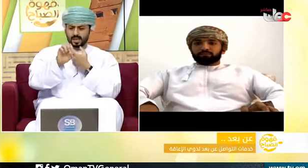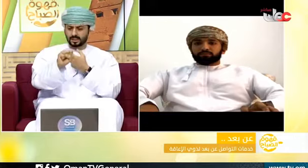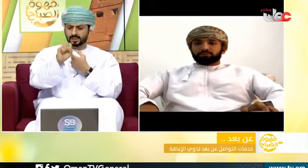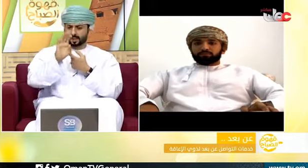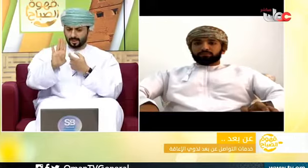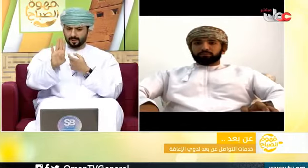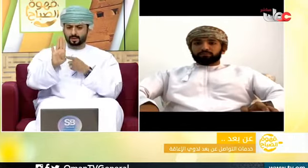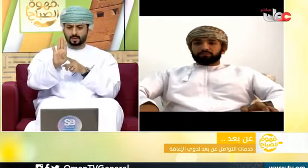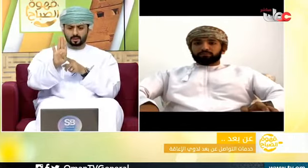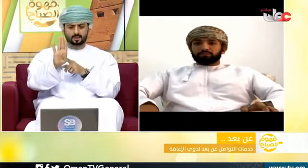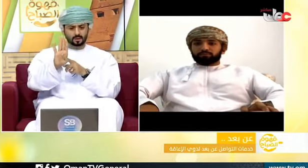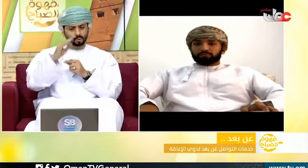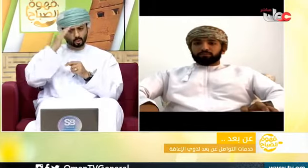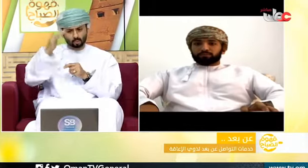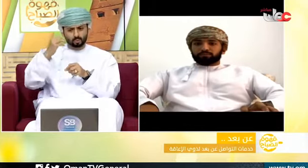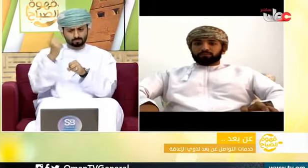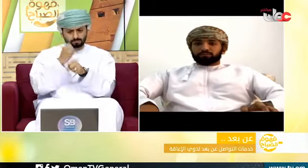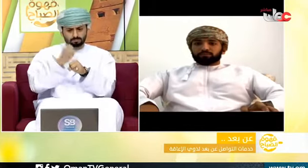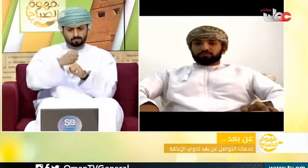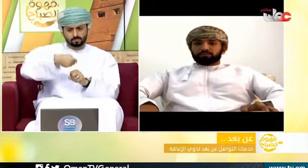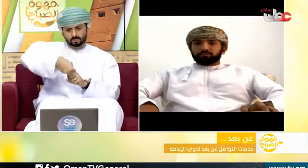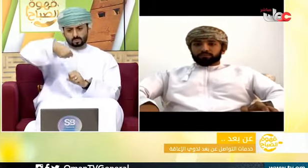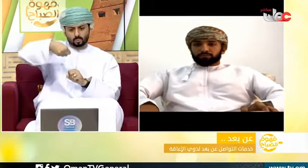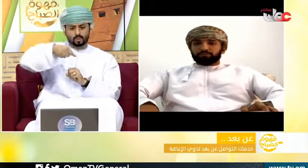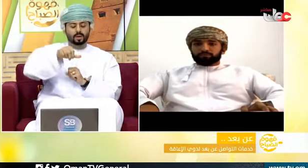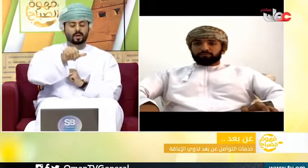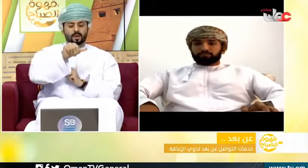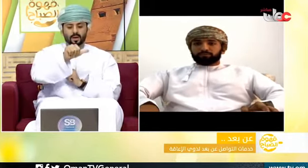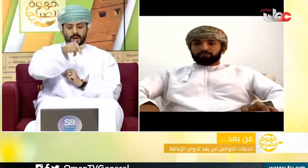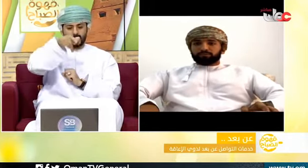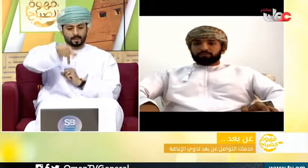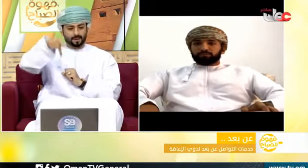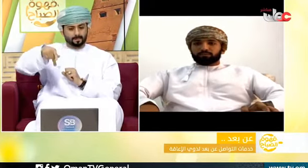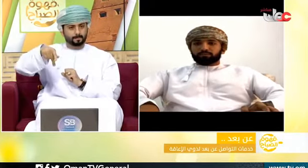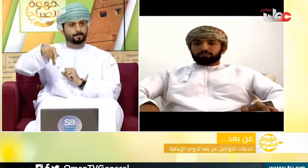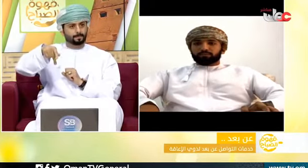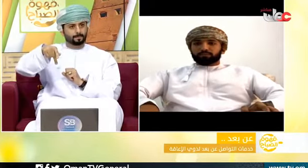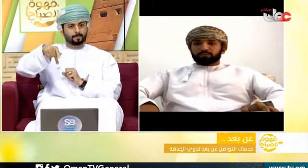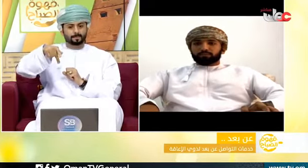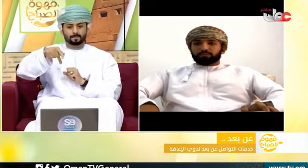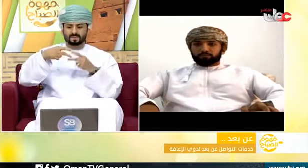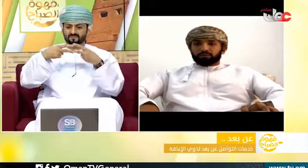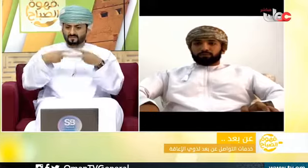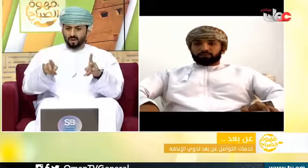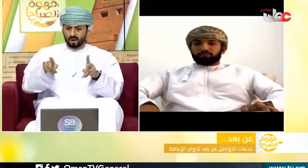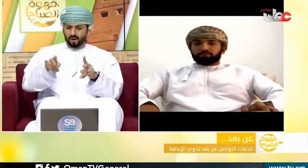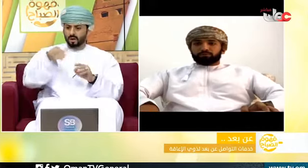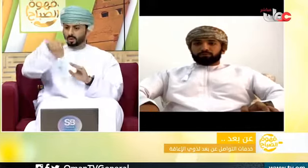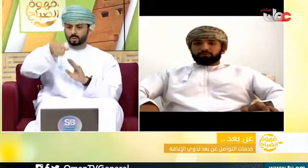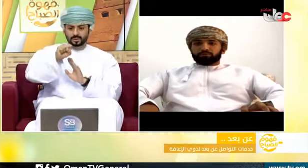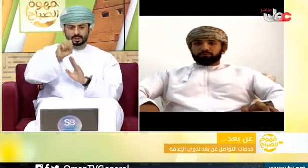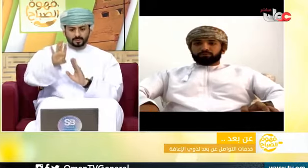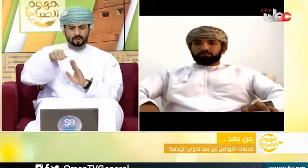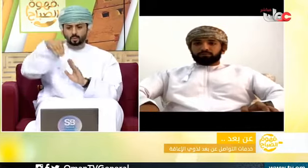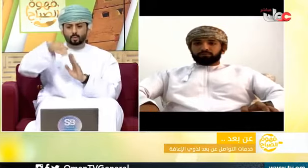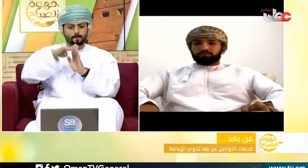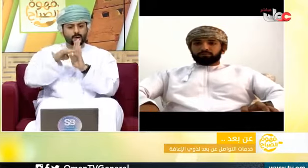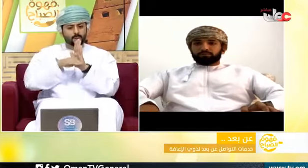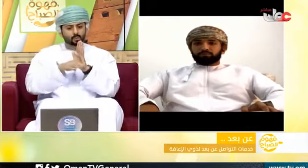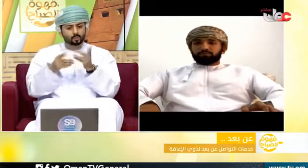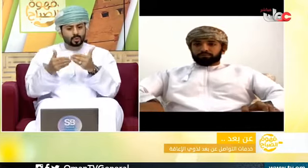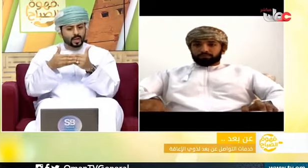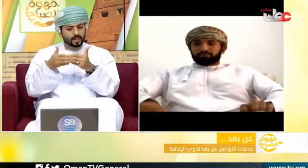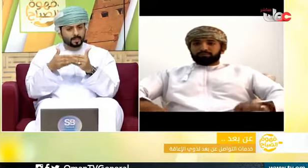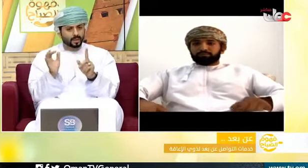تقدم لخدمات، بالنسبة للساين بوك الموجودة داخل حقيبة هذه الخدمات الموجودة في